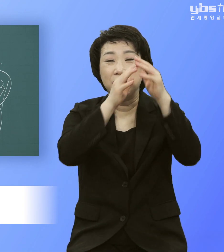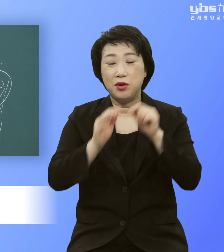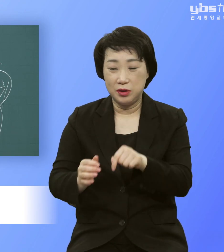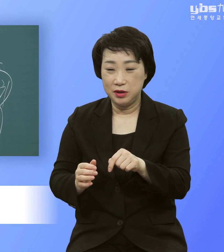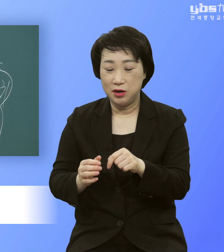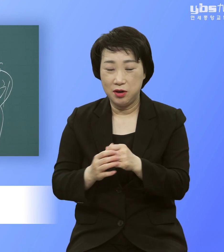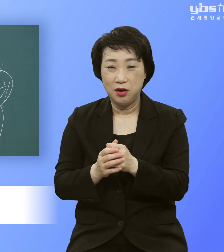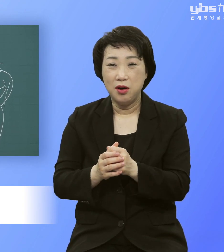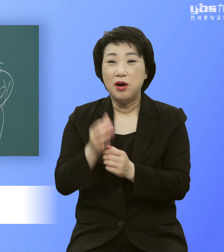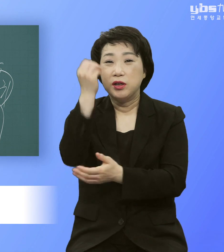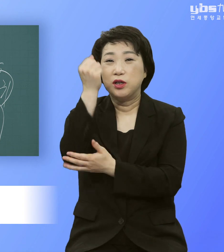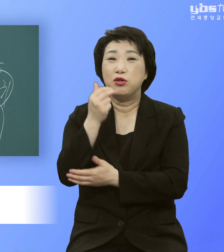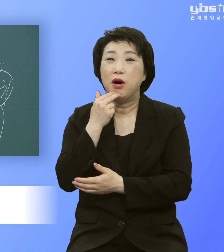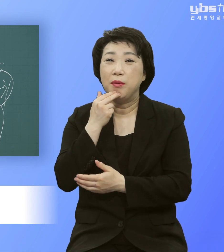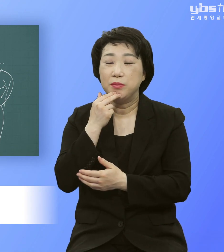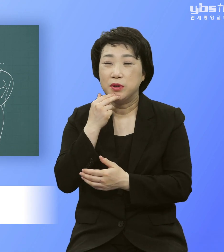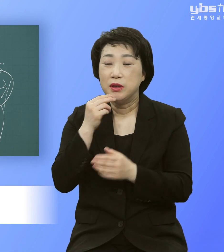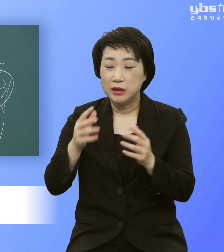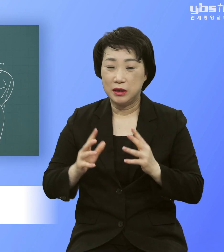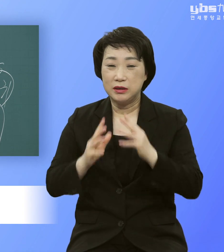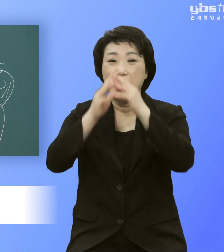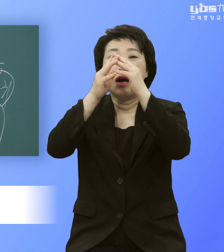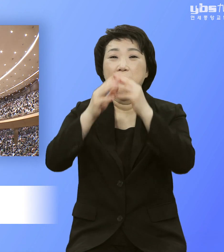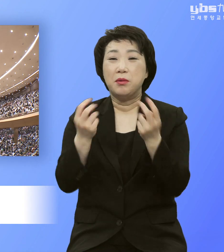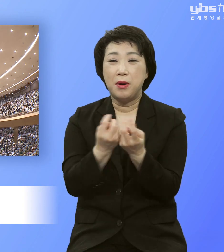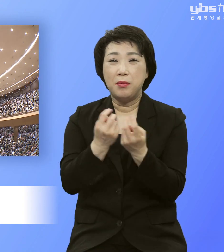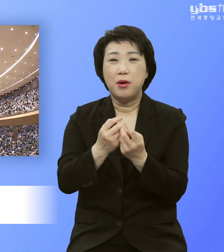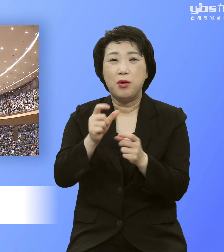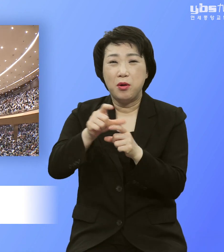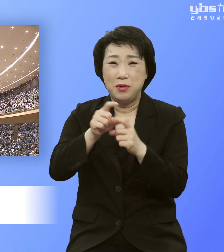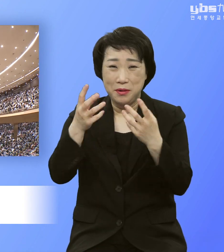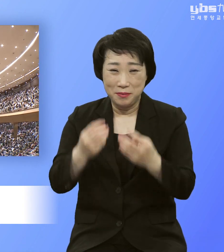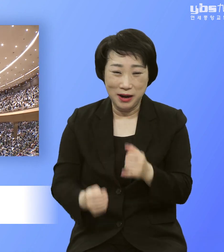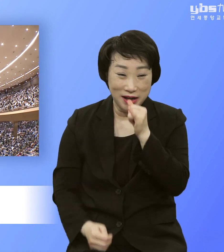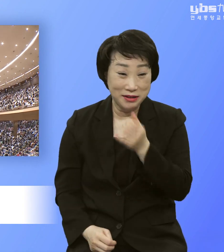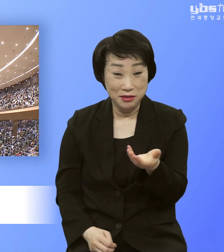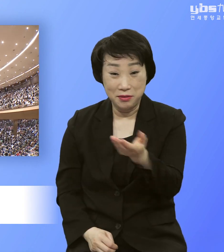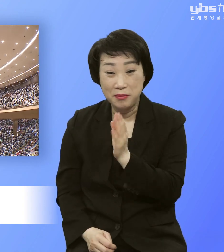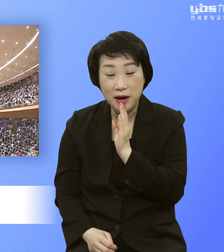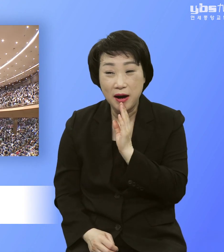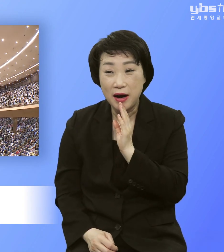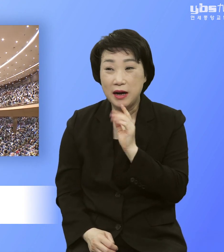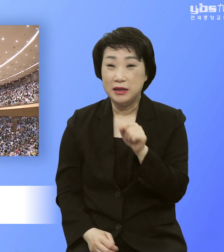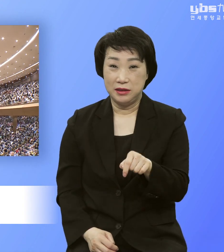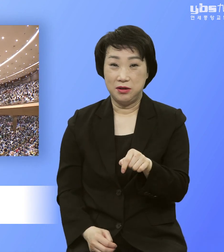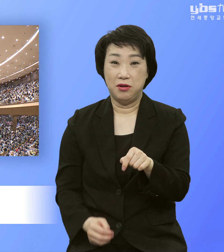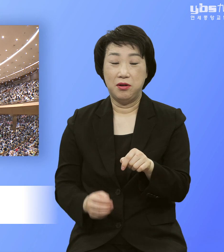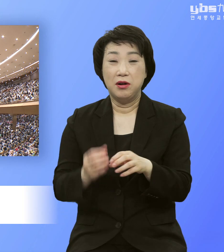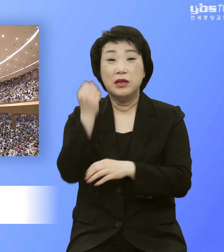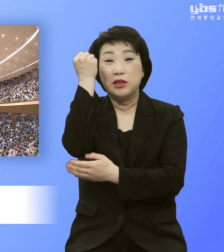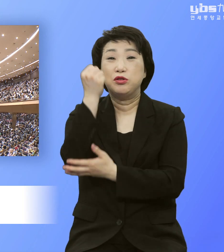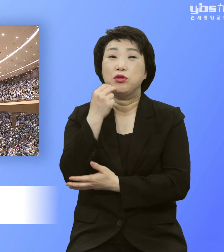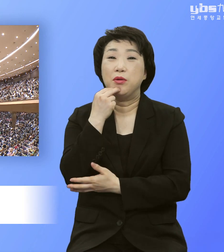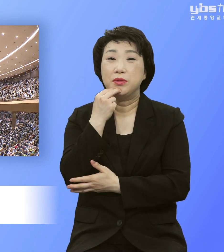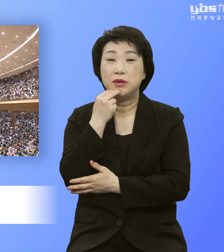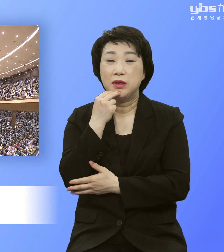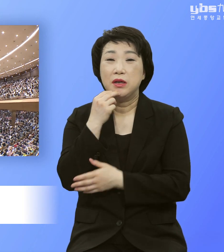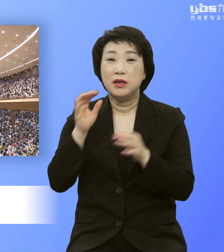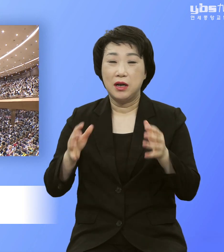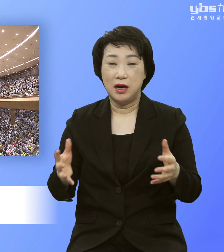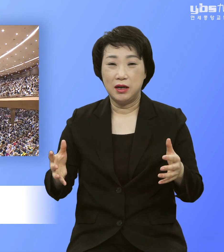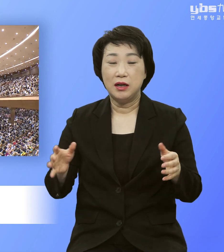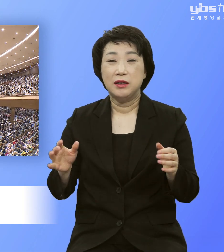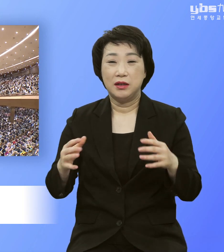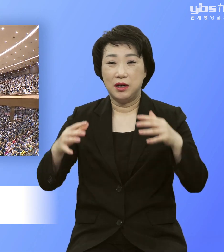고민을 많이 했어요. 어떻게 이 지주 없이 도대체 이 공법으로 이걸 세워나가나.